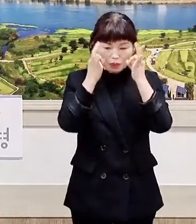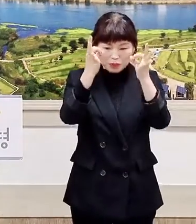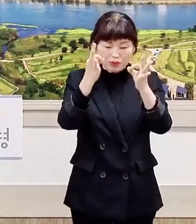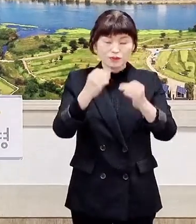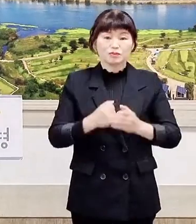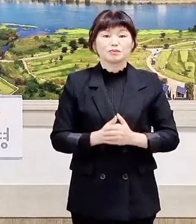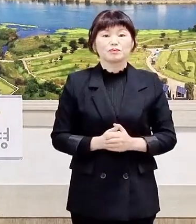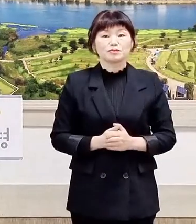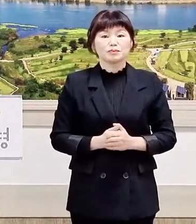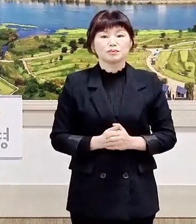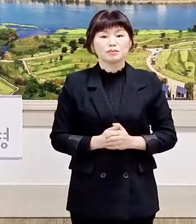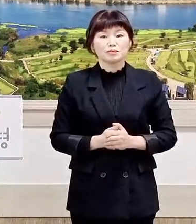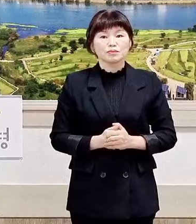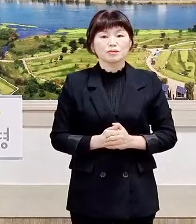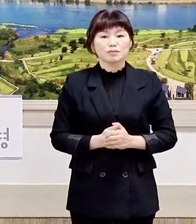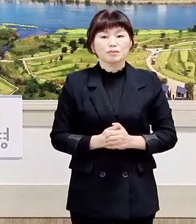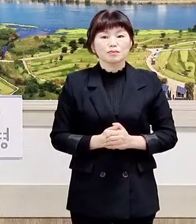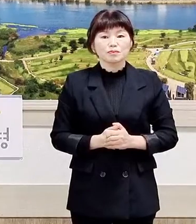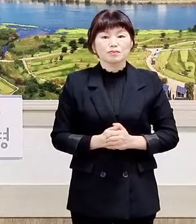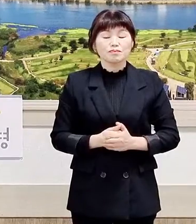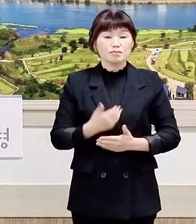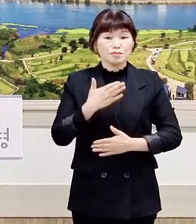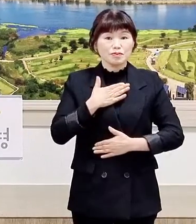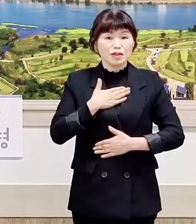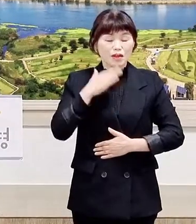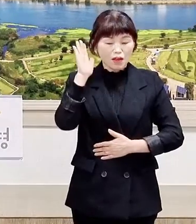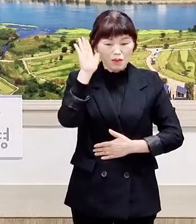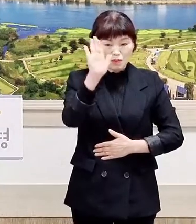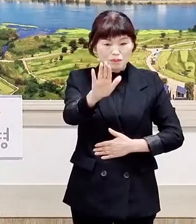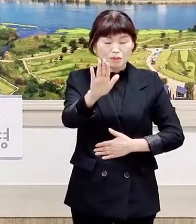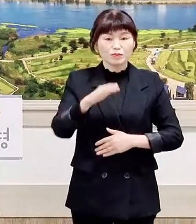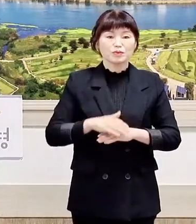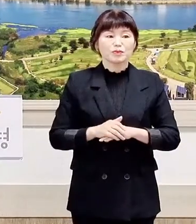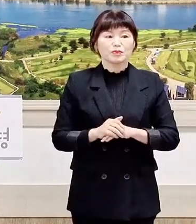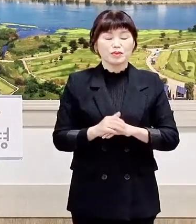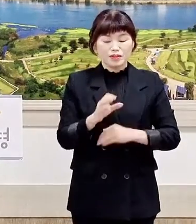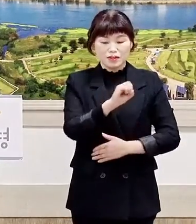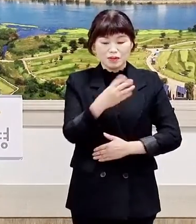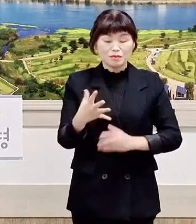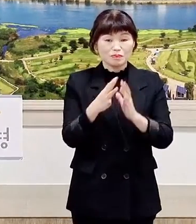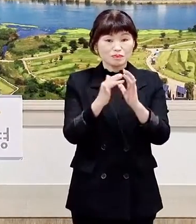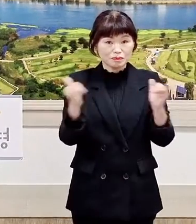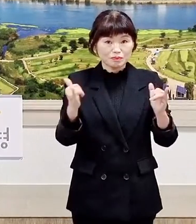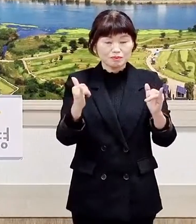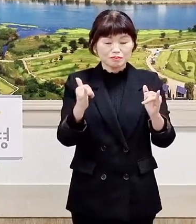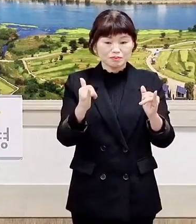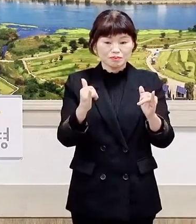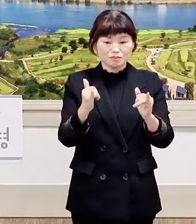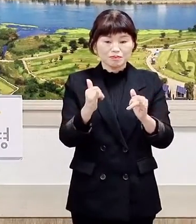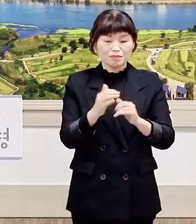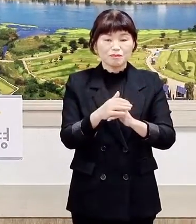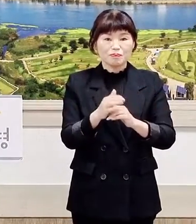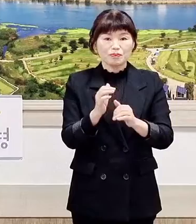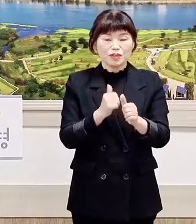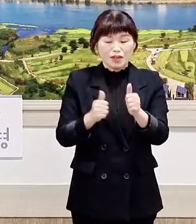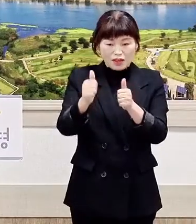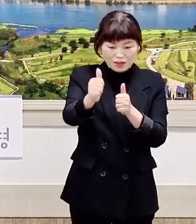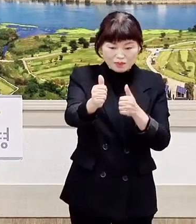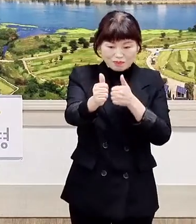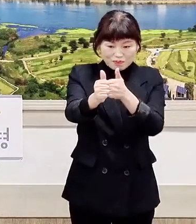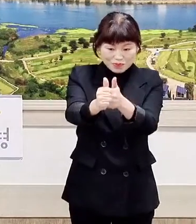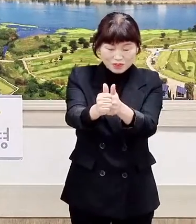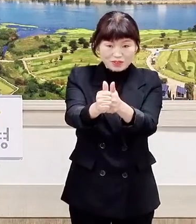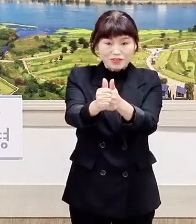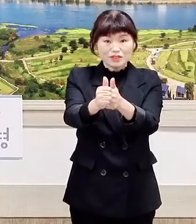하겠습니다. 민선 7기는 앞으로도 늘 국민을 앞에 두고 섬기며 더욱 살기 좋은